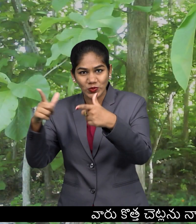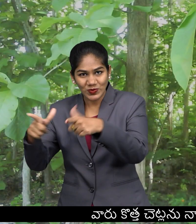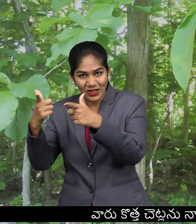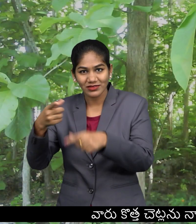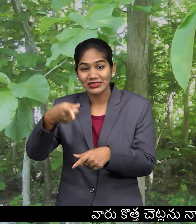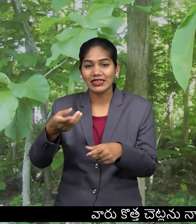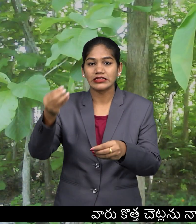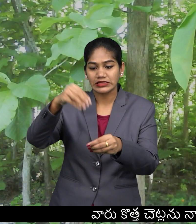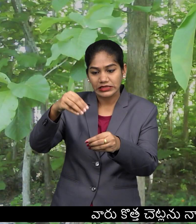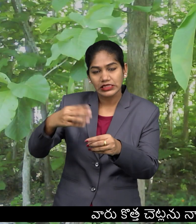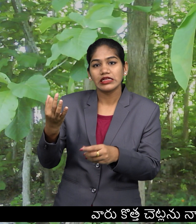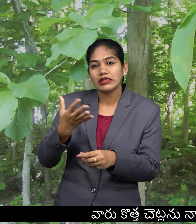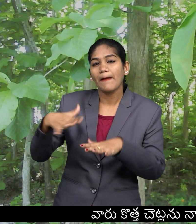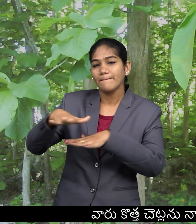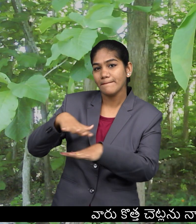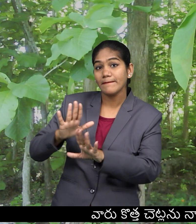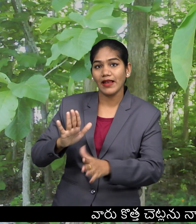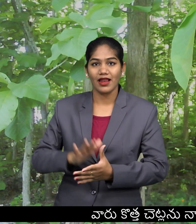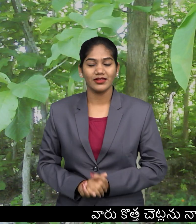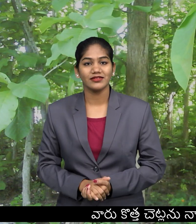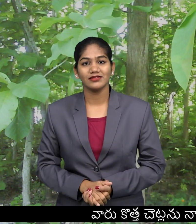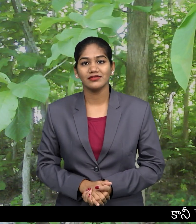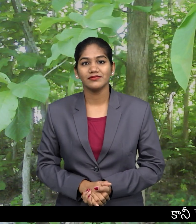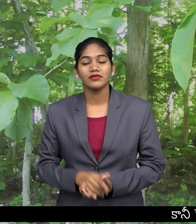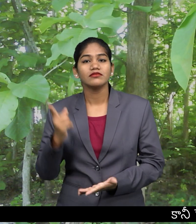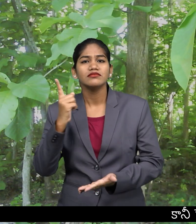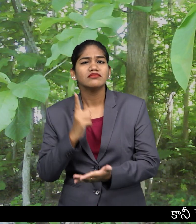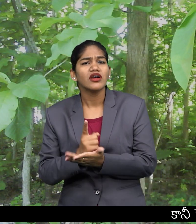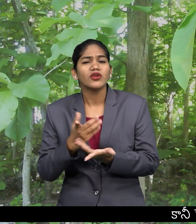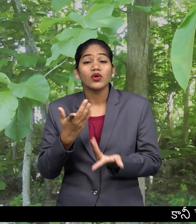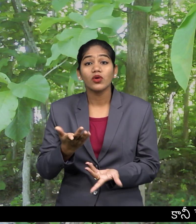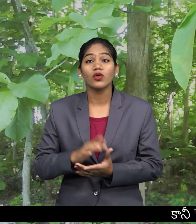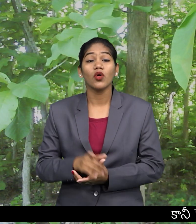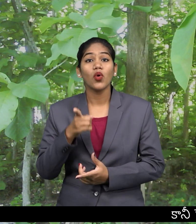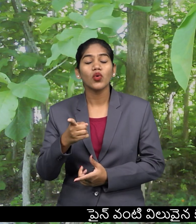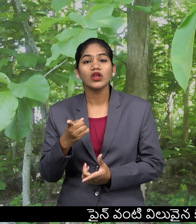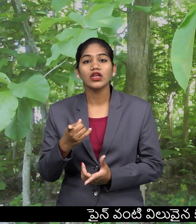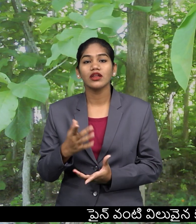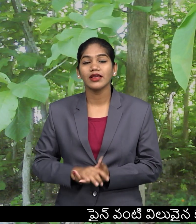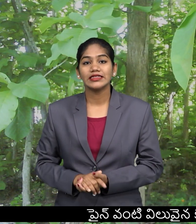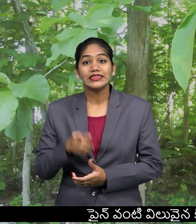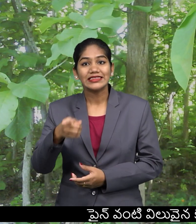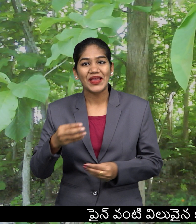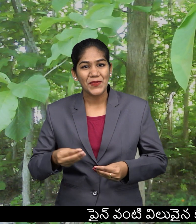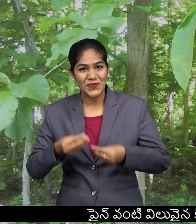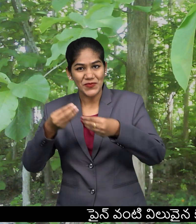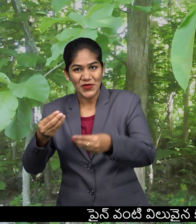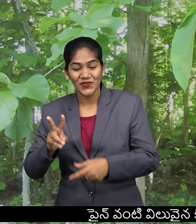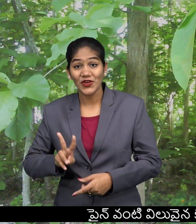నిర్ణయించుకున్నారు. కానీ టేకు మరియు పైన్ వంటి విలువైన కలపను